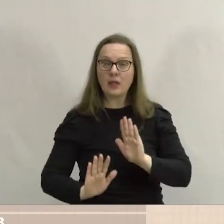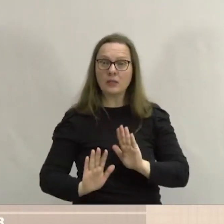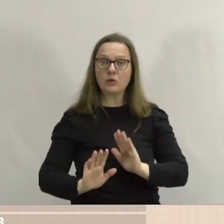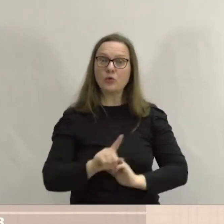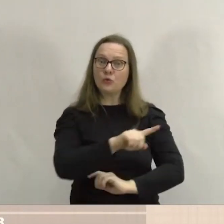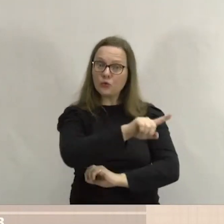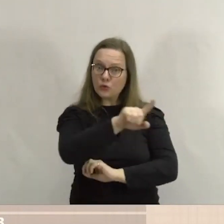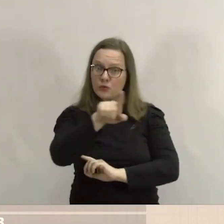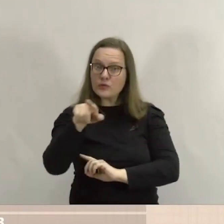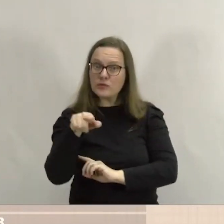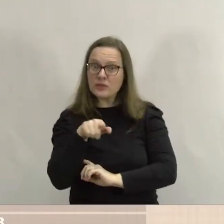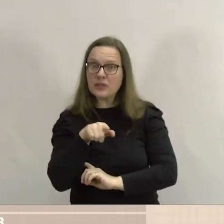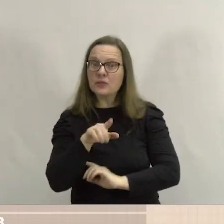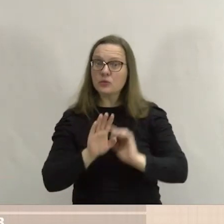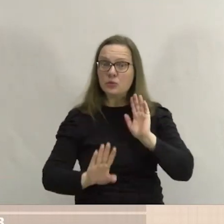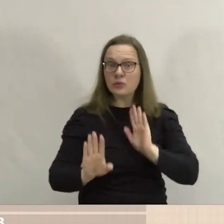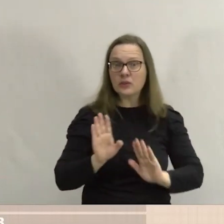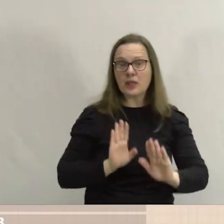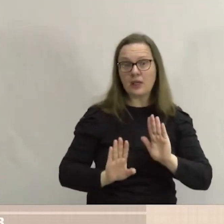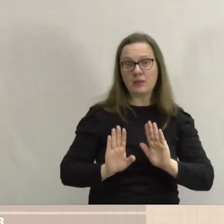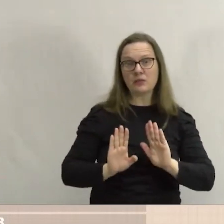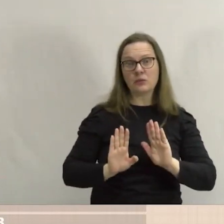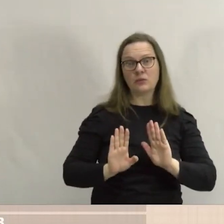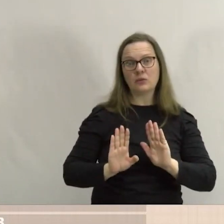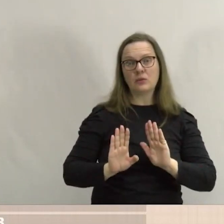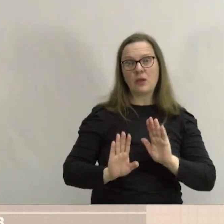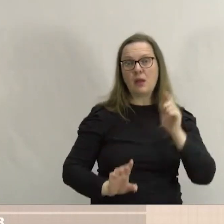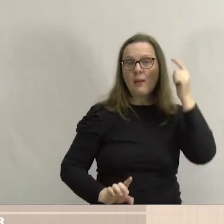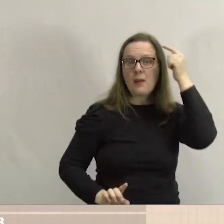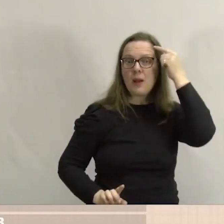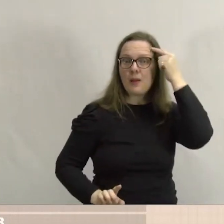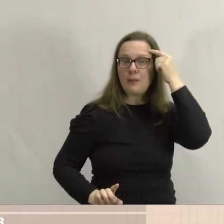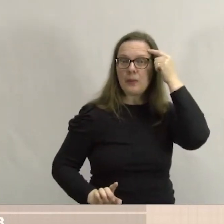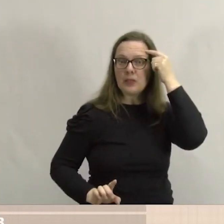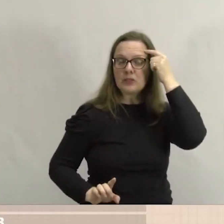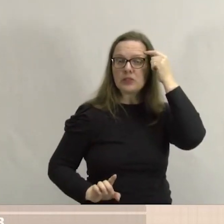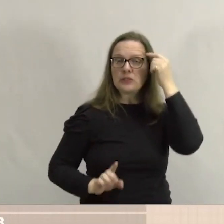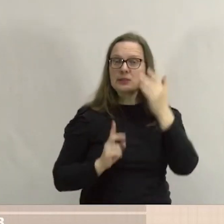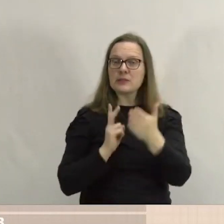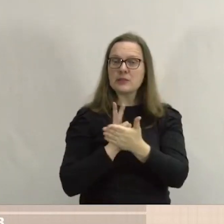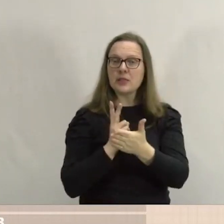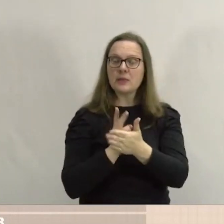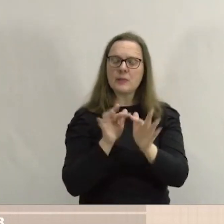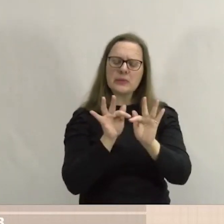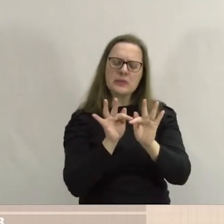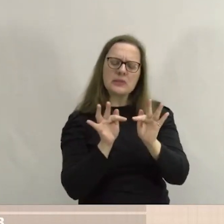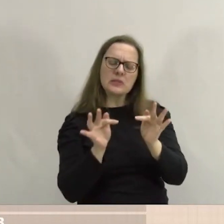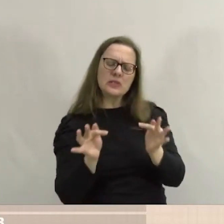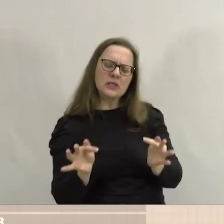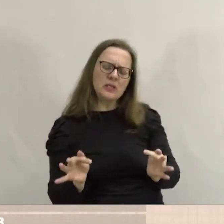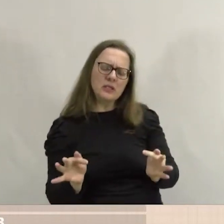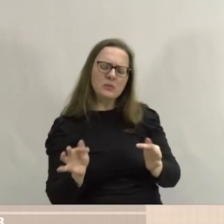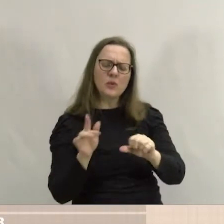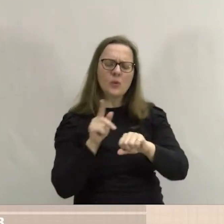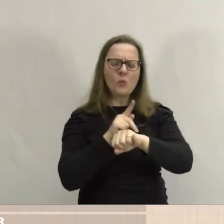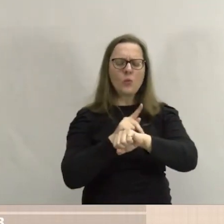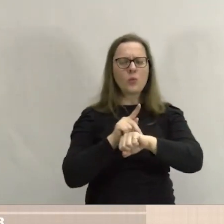da simplicidade e pureza devidas a Cristo.